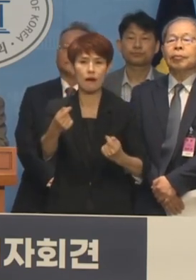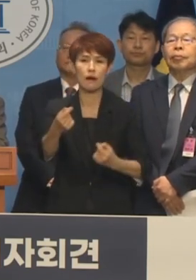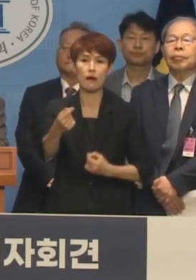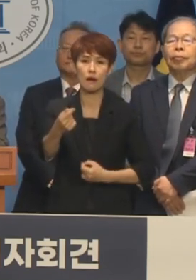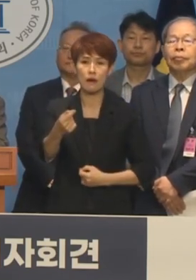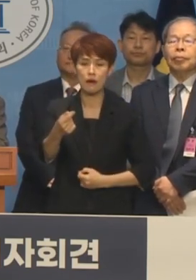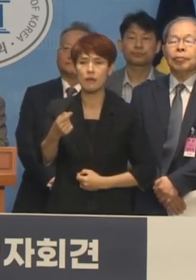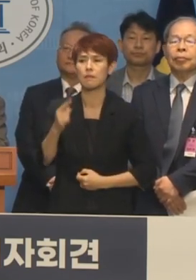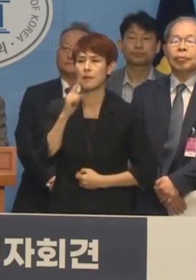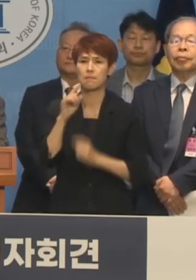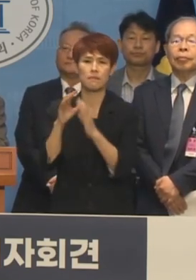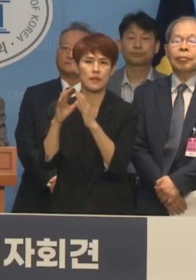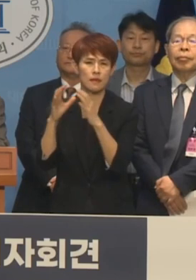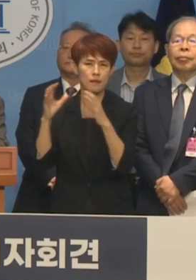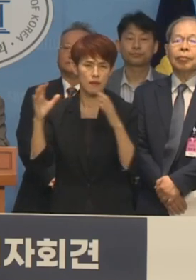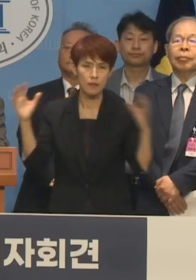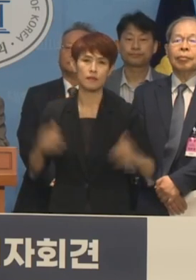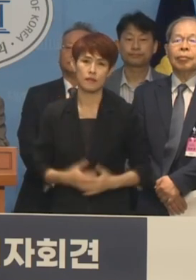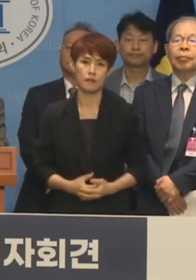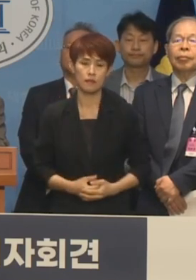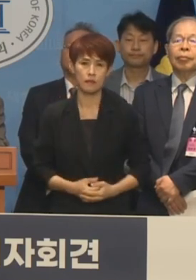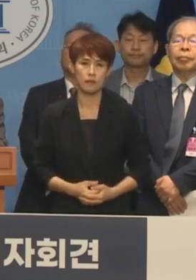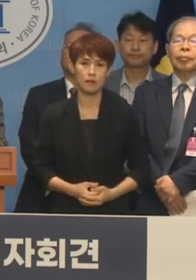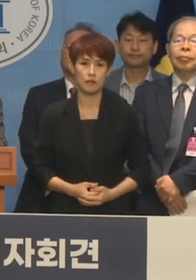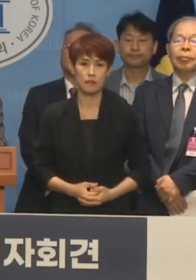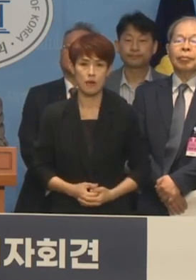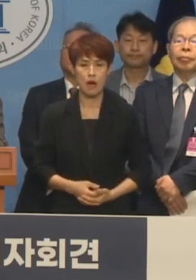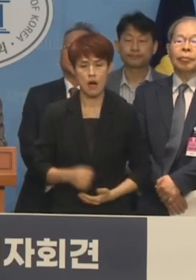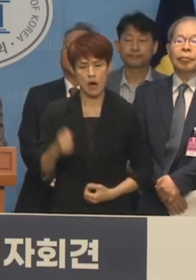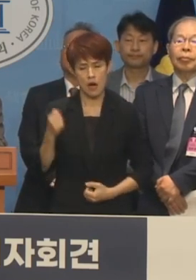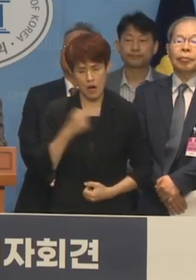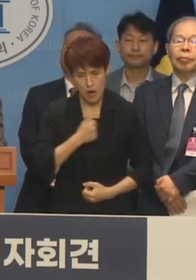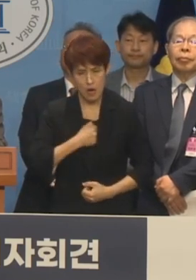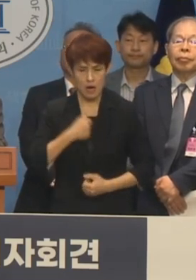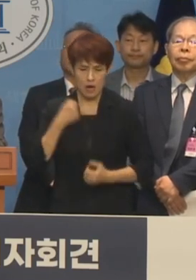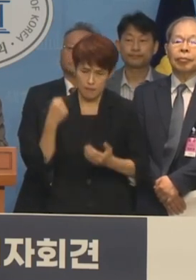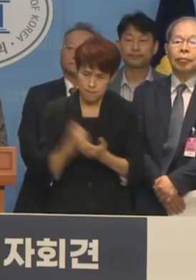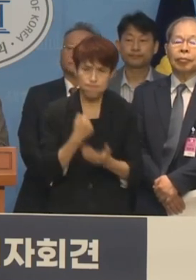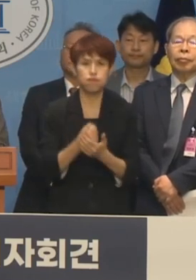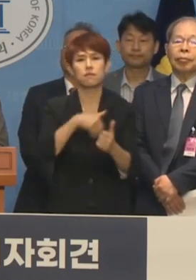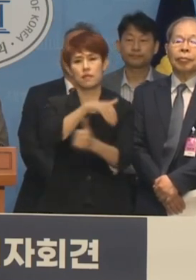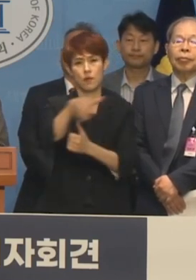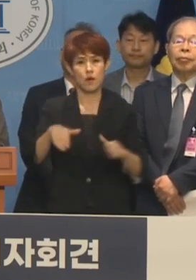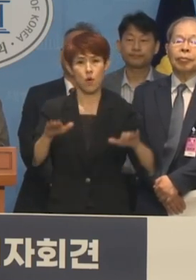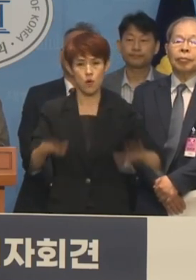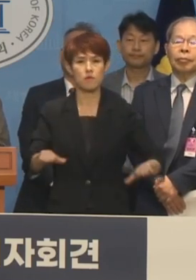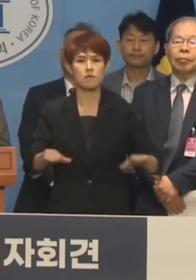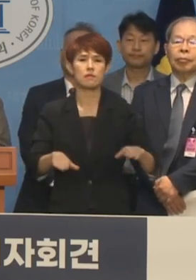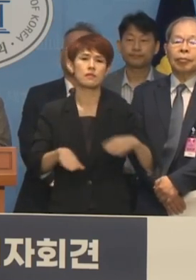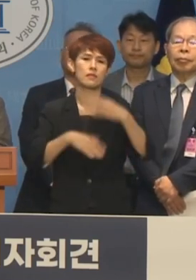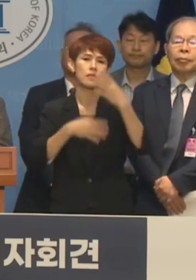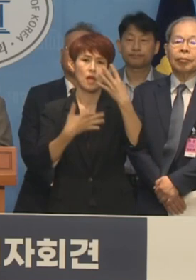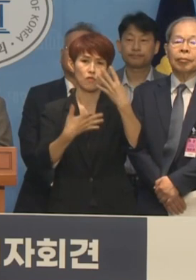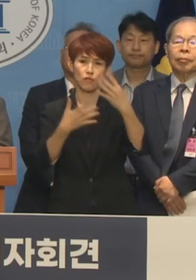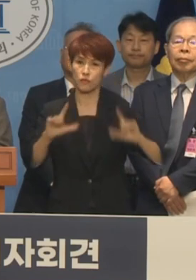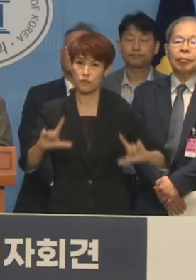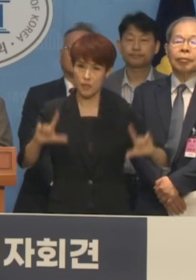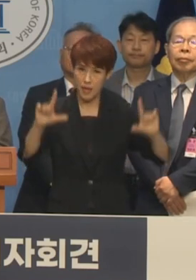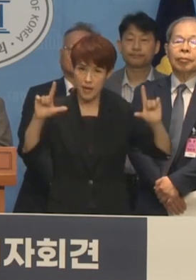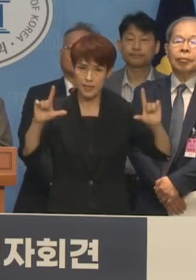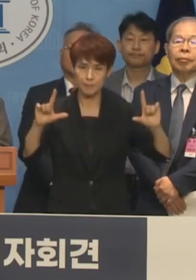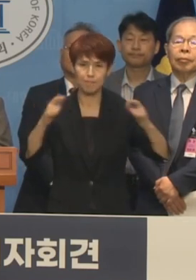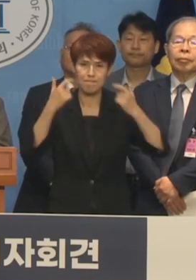크게 불거지고 있습니다. 이런 개탄스러운 현실을 맞이해서 오늘 4.19를 맞는 우리가 여기에